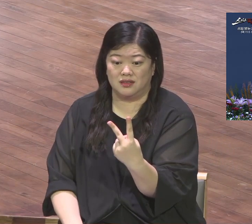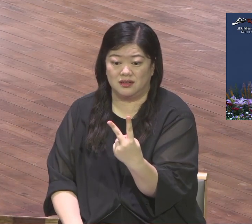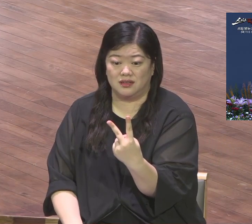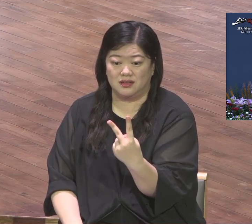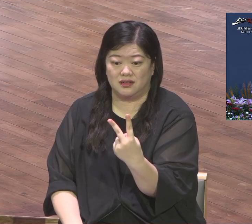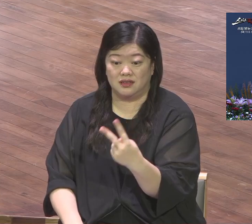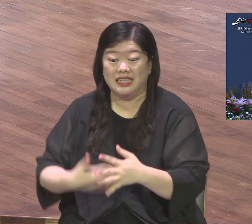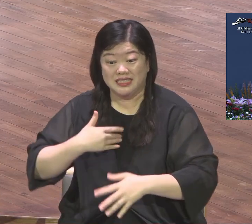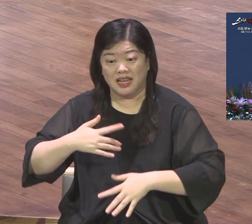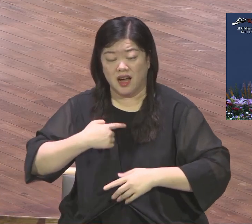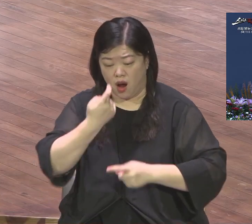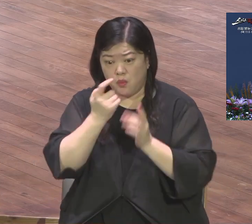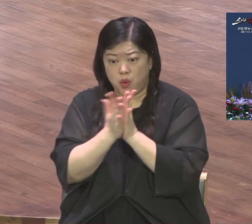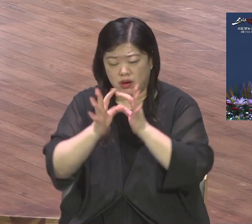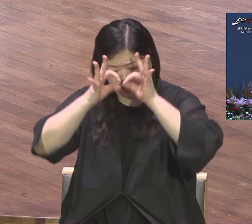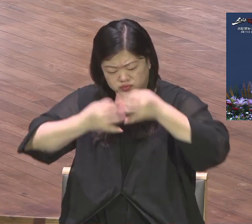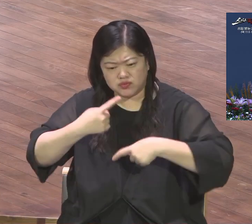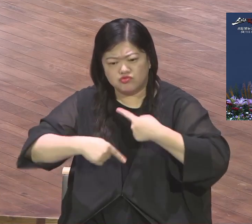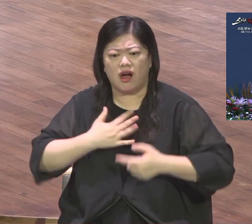차려보면 알잖아요.